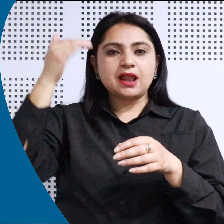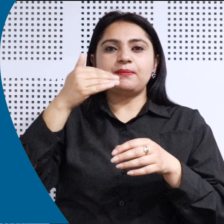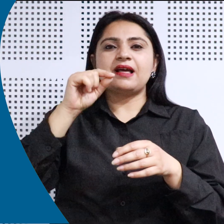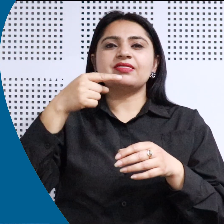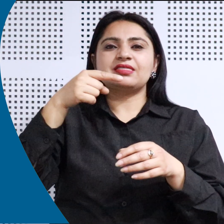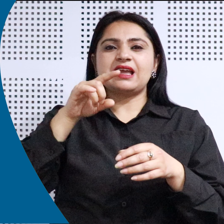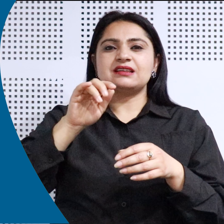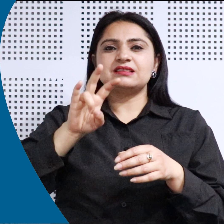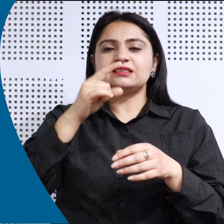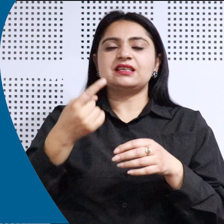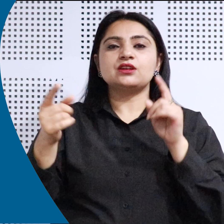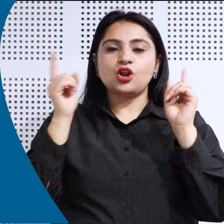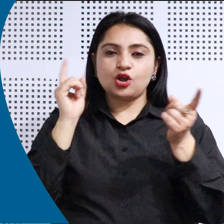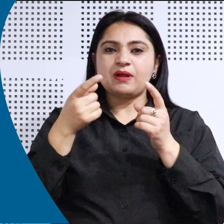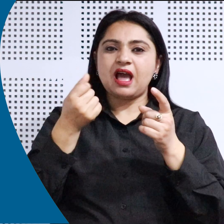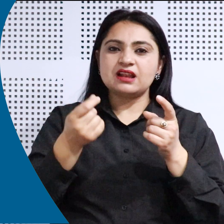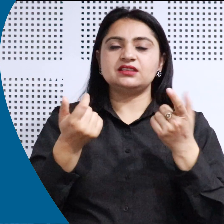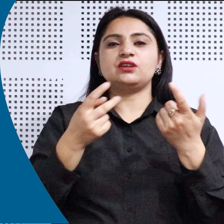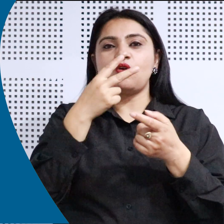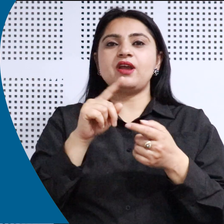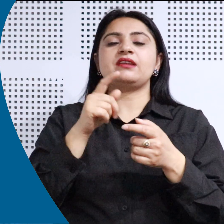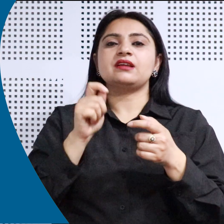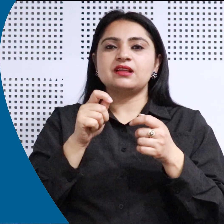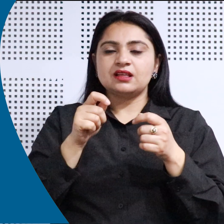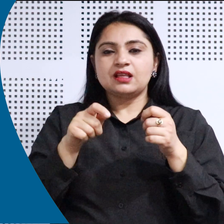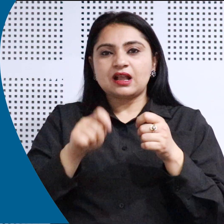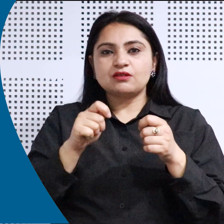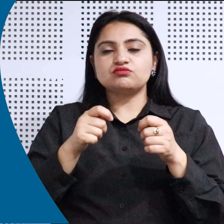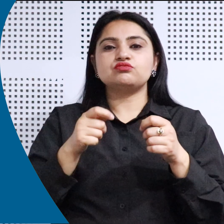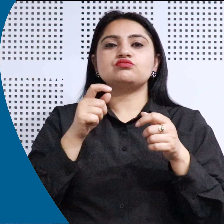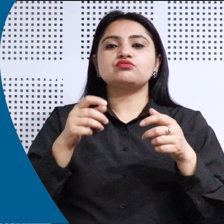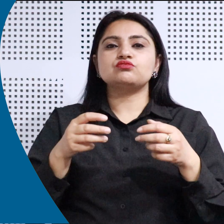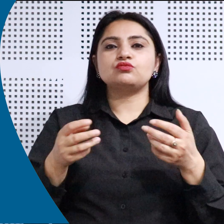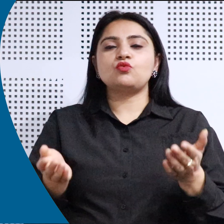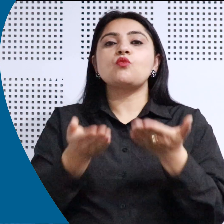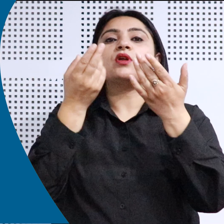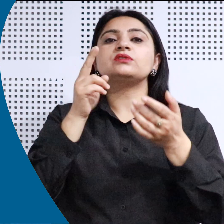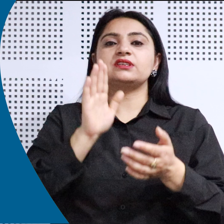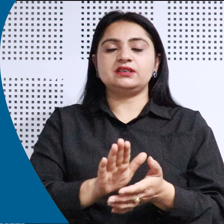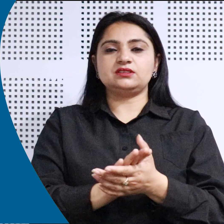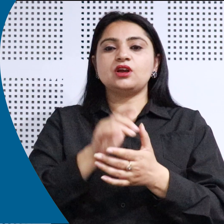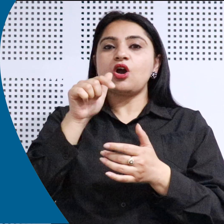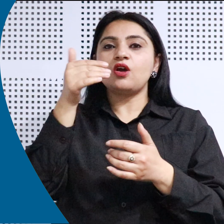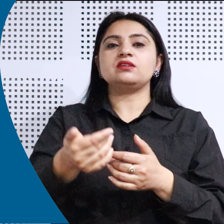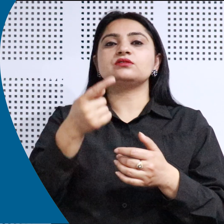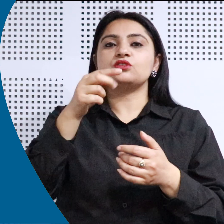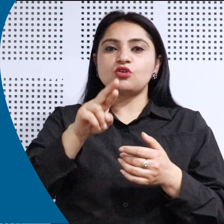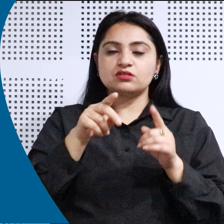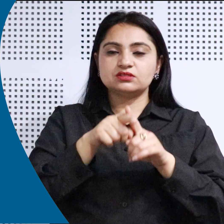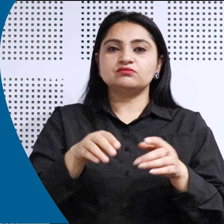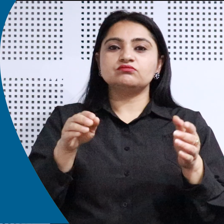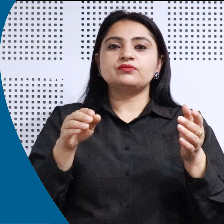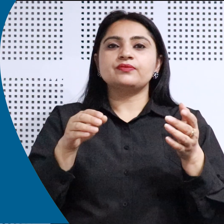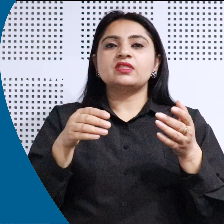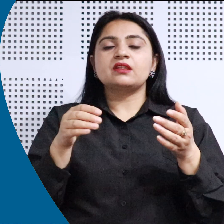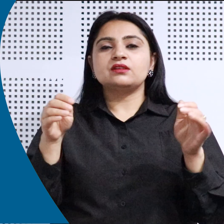नगरपालिकाको आर्थिक ऐन कानून निर्माणको उपलब्धि कस्तो छ त? तानसेन नगरपालिकाले हालसम्म राजस्वसँग सम्बन्धित विभिन्न ऐन बनाएको